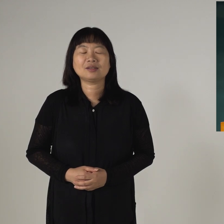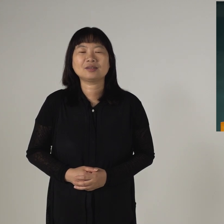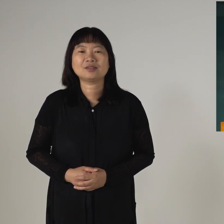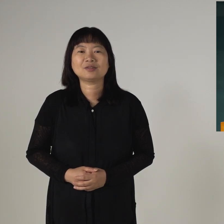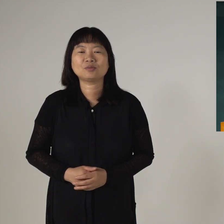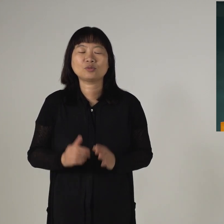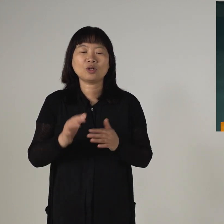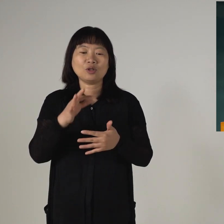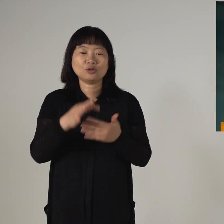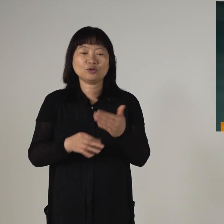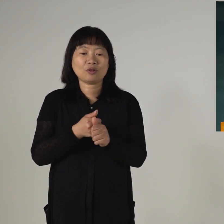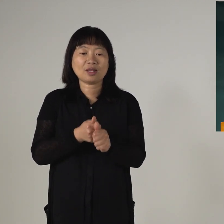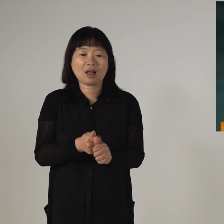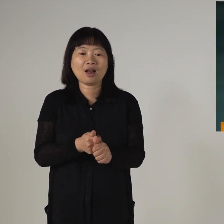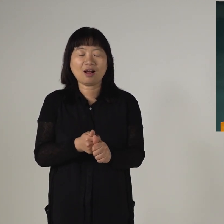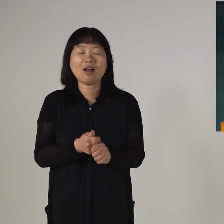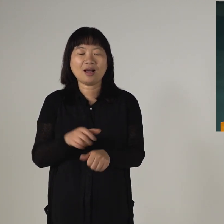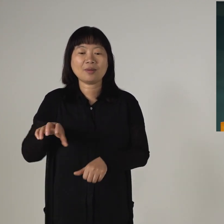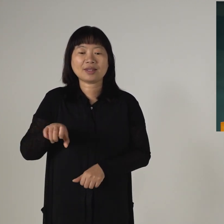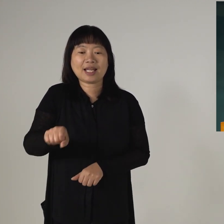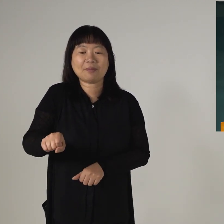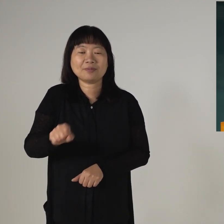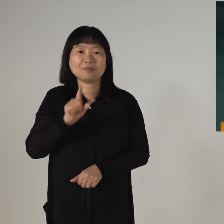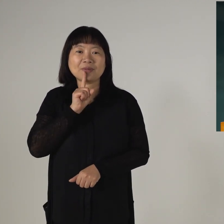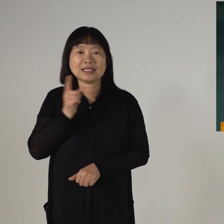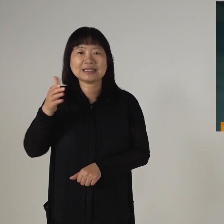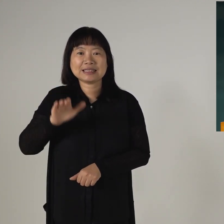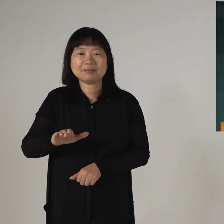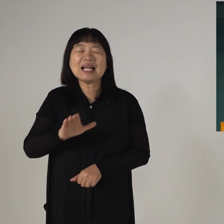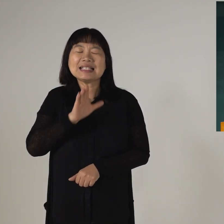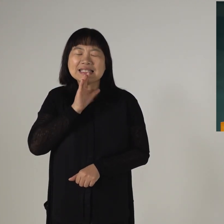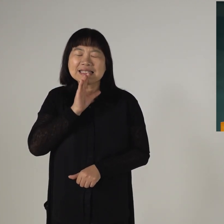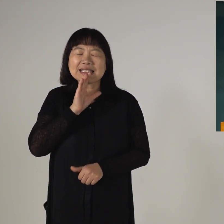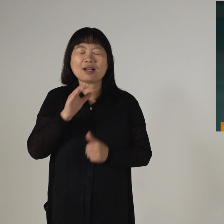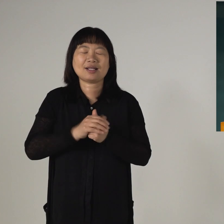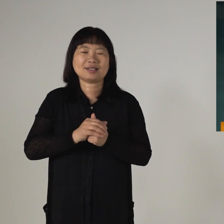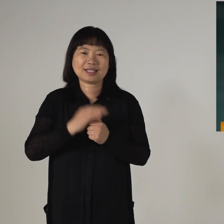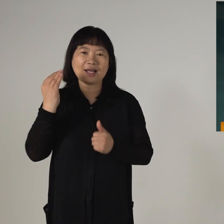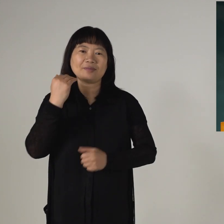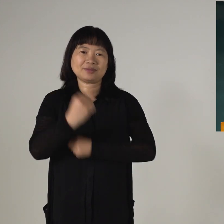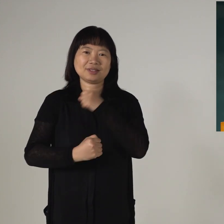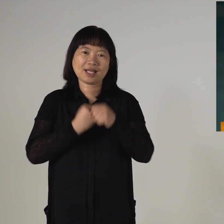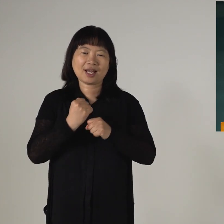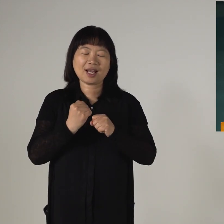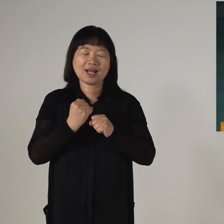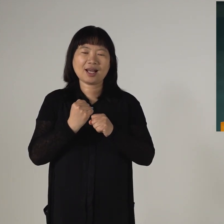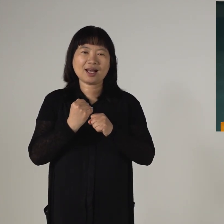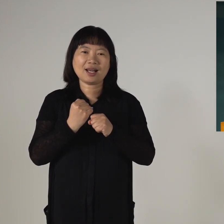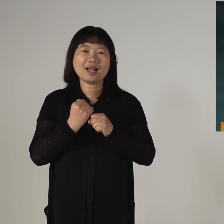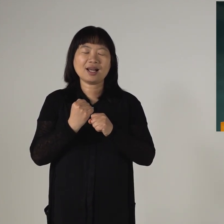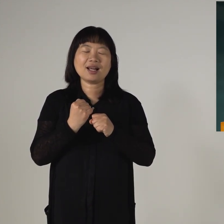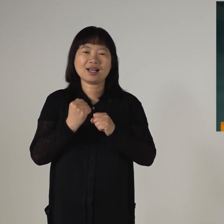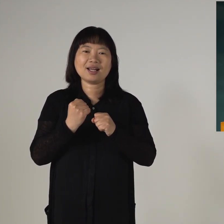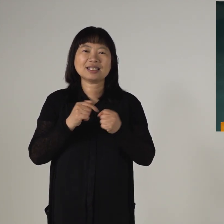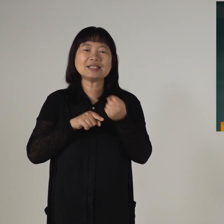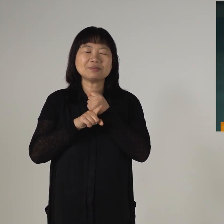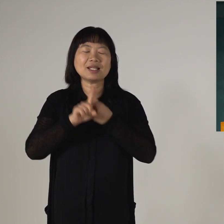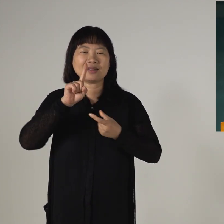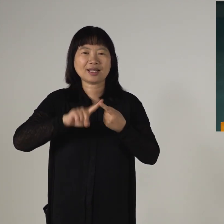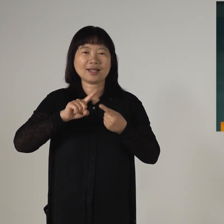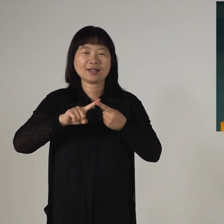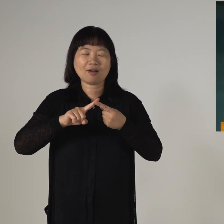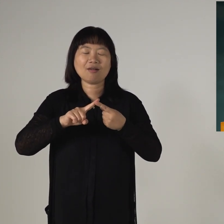본문이긴 하지만 어쩌면 그런 진정한 광복 또는 광명의 의미를 한번